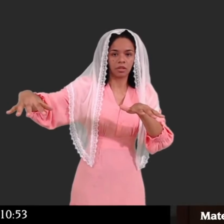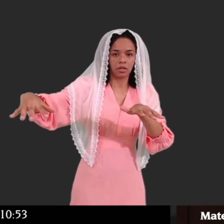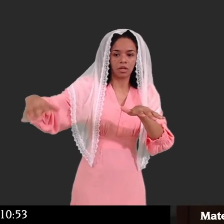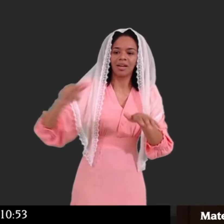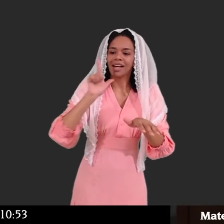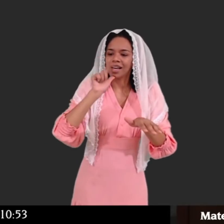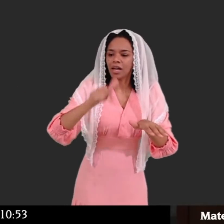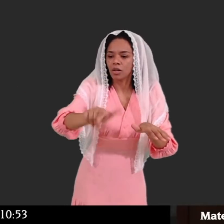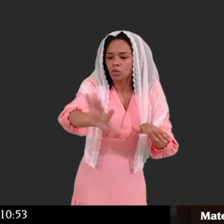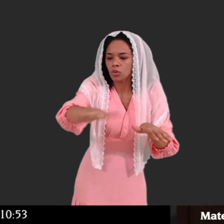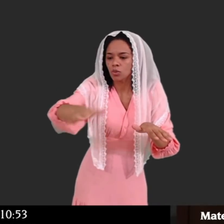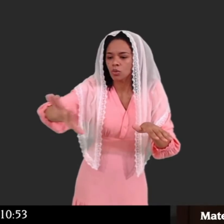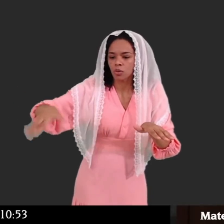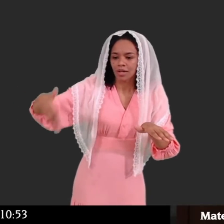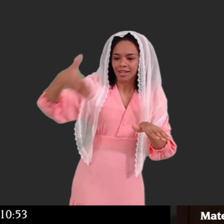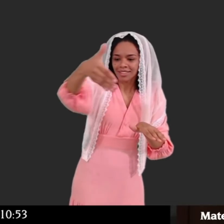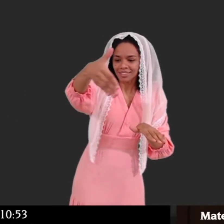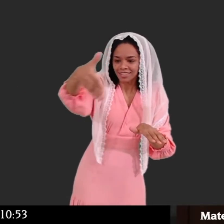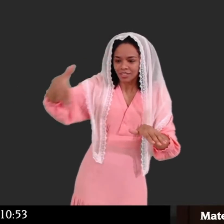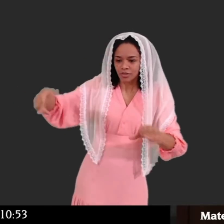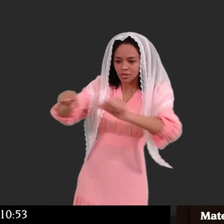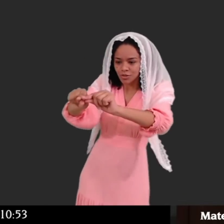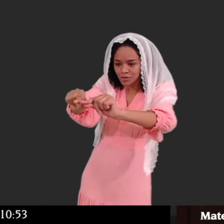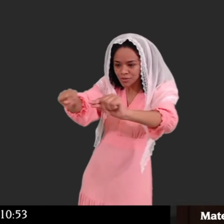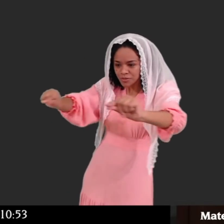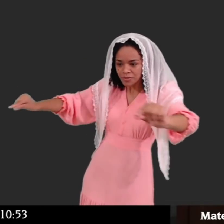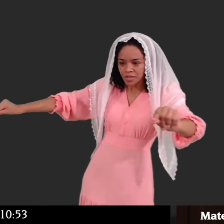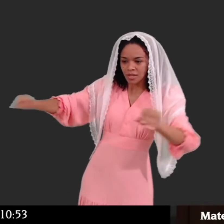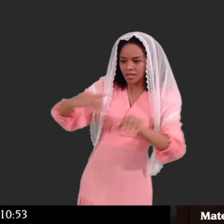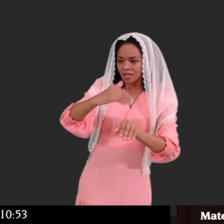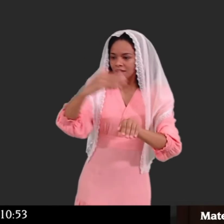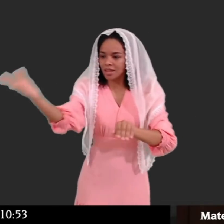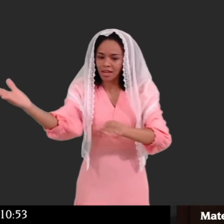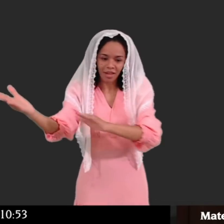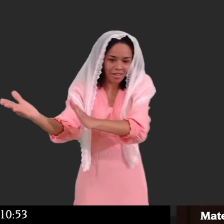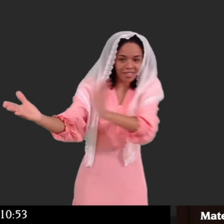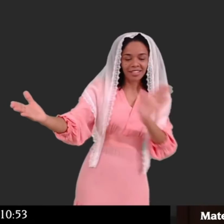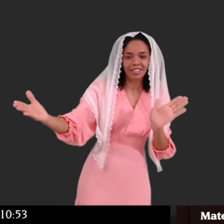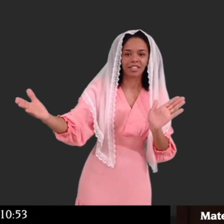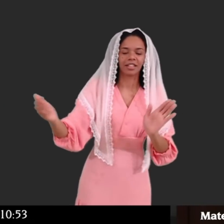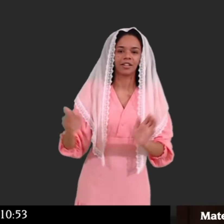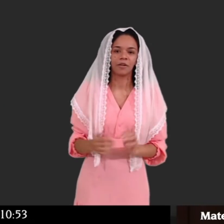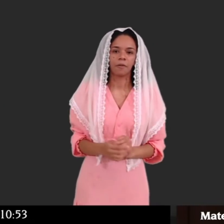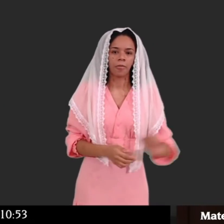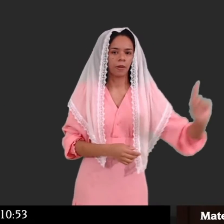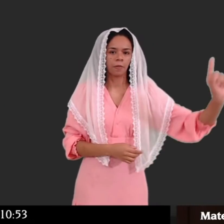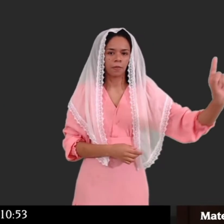divisa, os rios faziam divisa, era divisa. Ali também era uma divisa na história de Jacó.